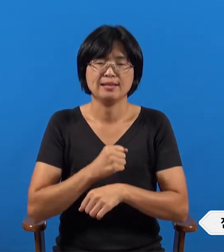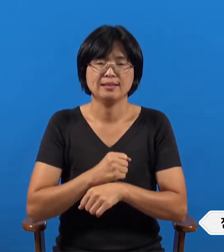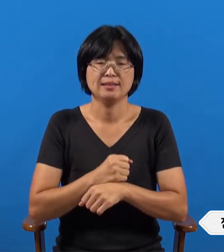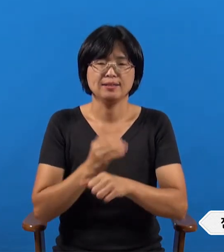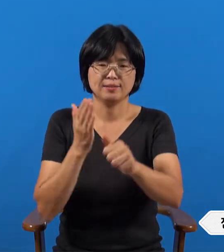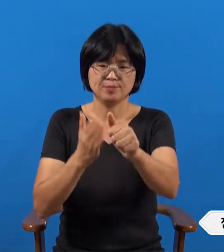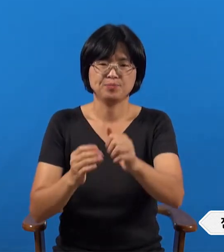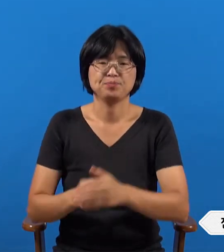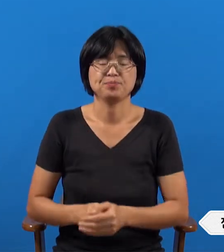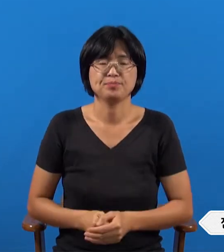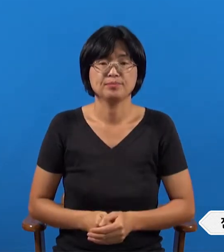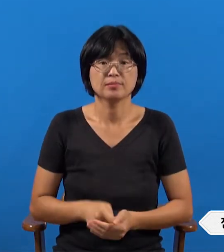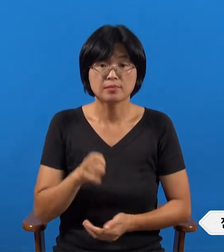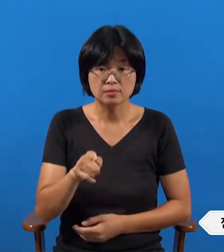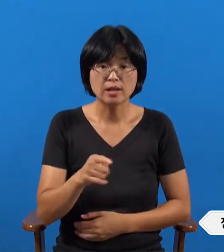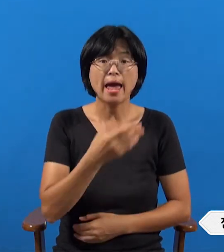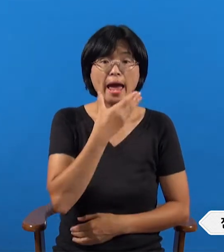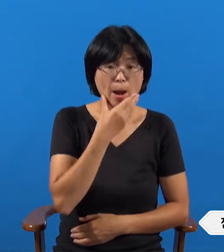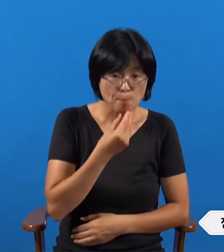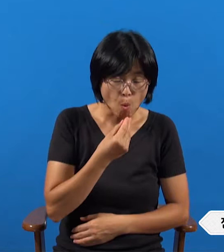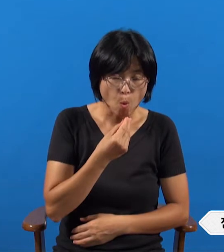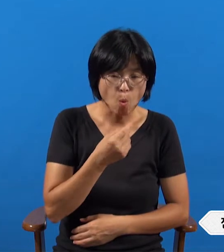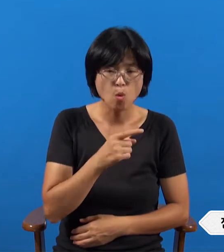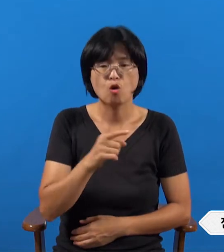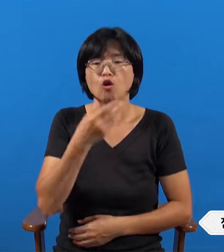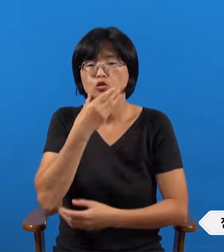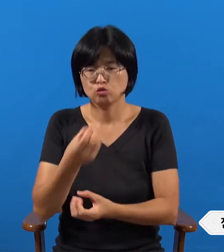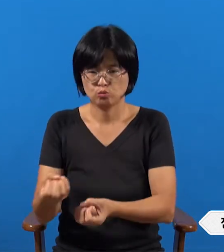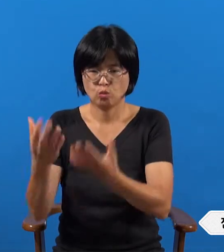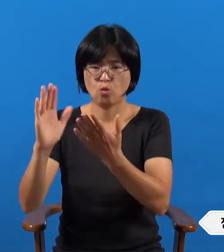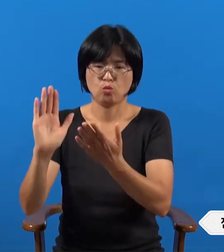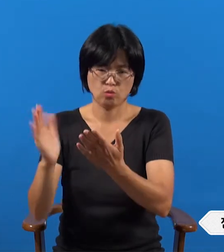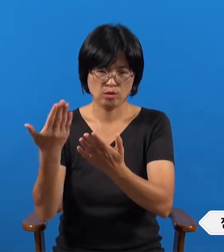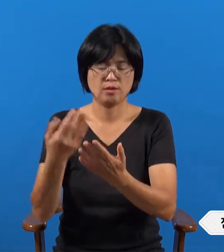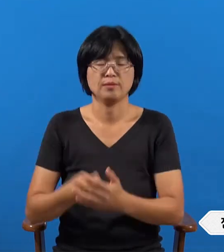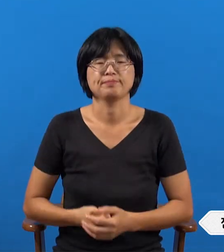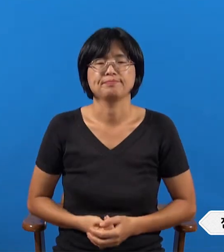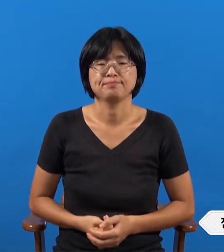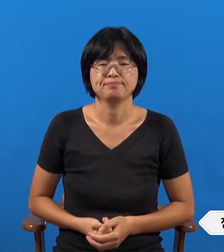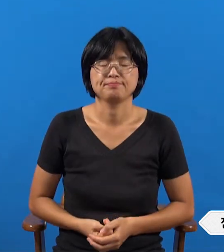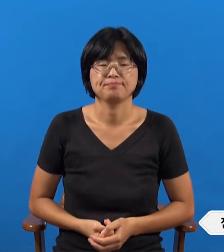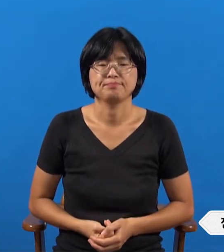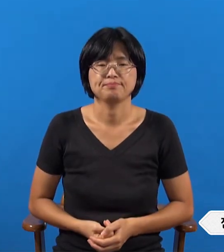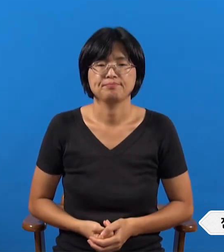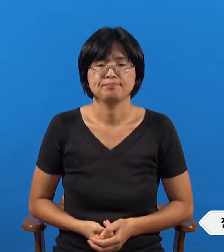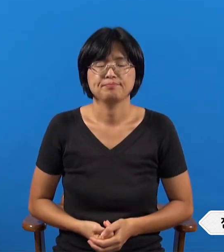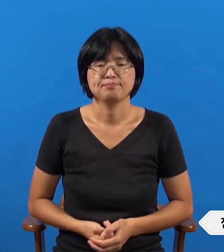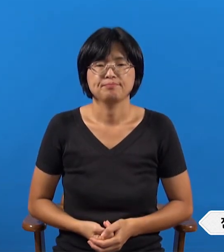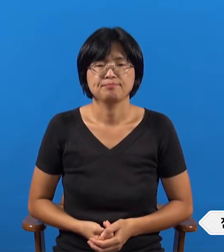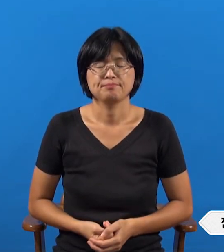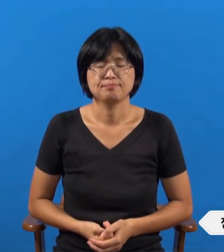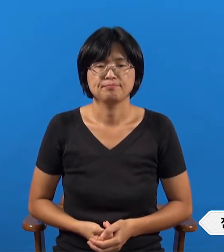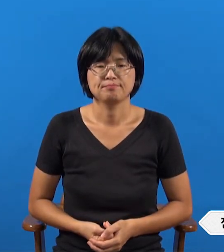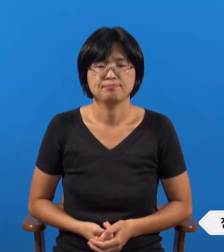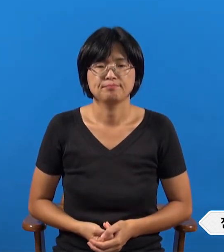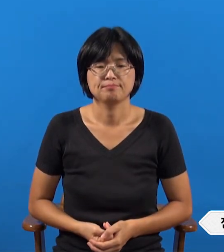좋은 말을 하라. 행복이 축복이 되는 삶, 바로 행복이 축복이 되는